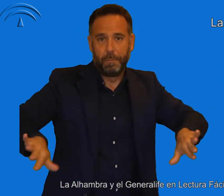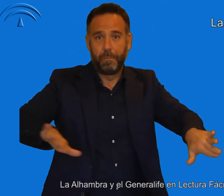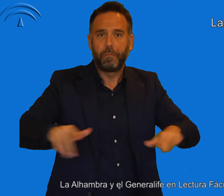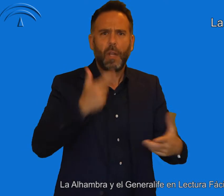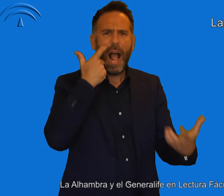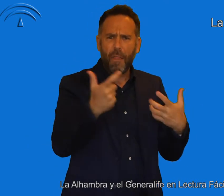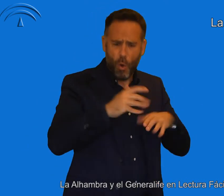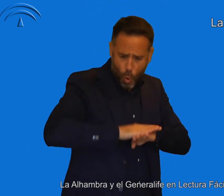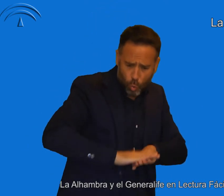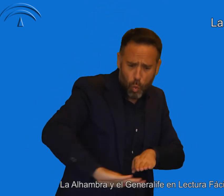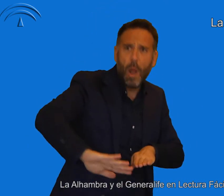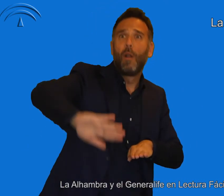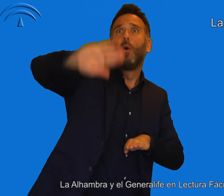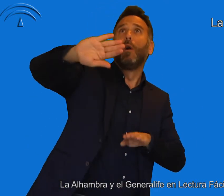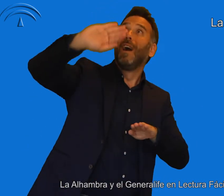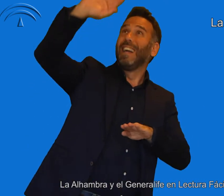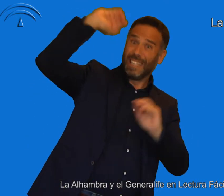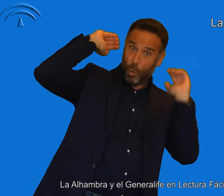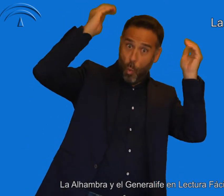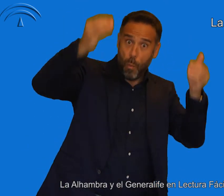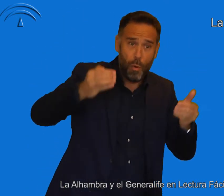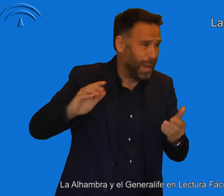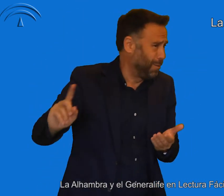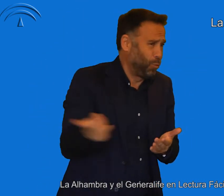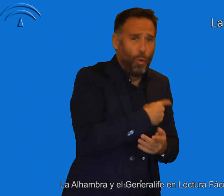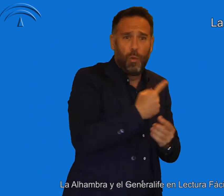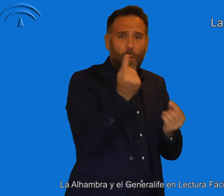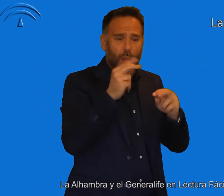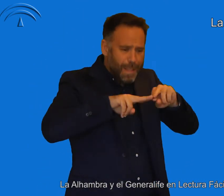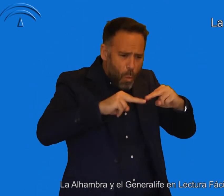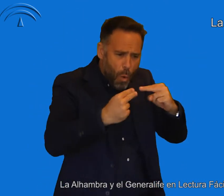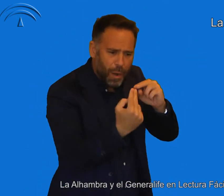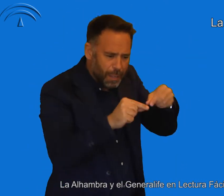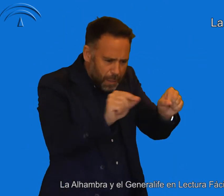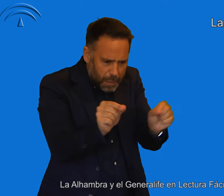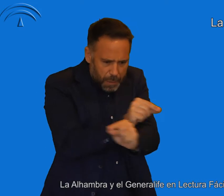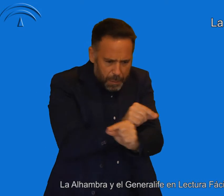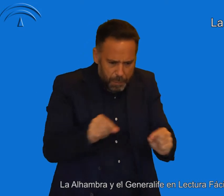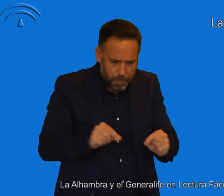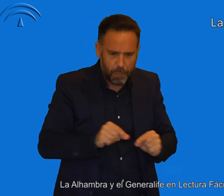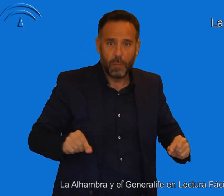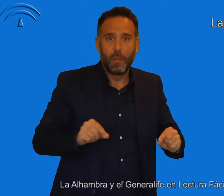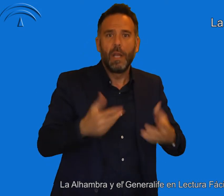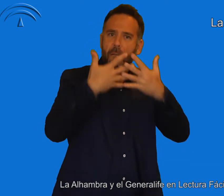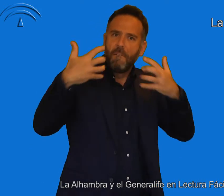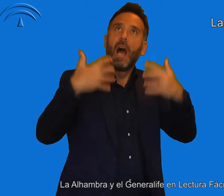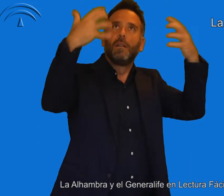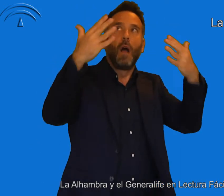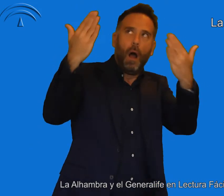asistentes. Los adornos cubren toda la sala, desde el suelo hasta la cúpula del techo, figuras geométricas y